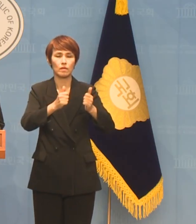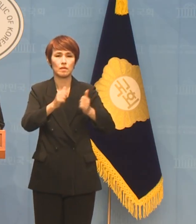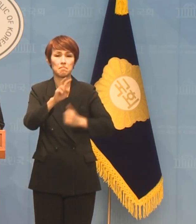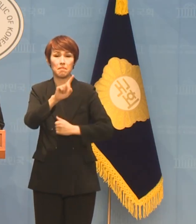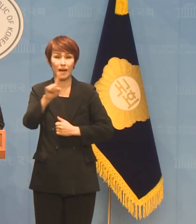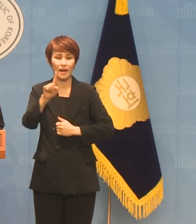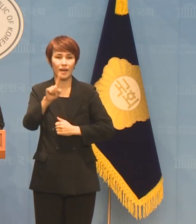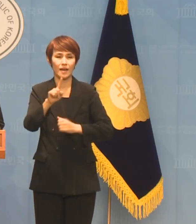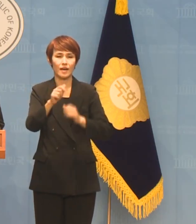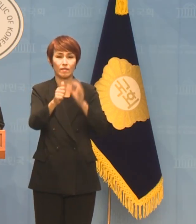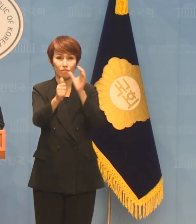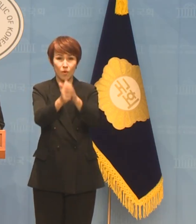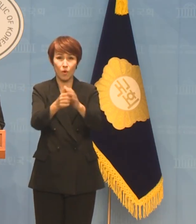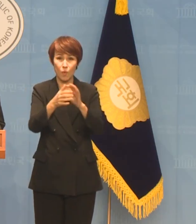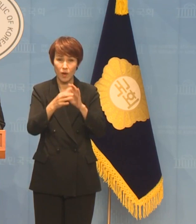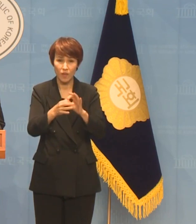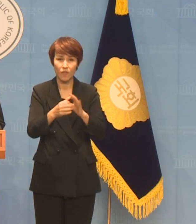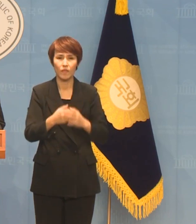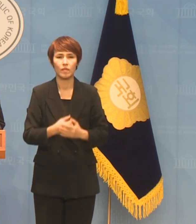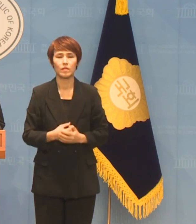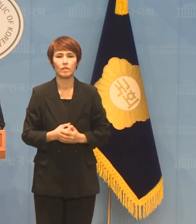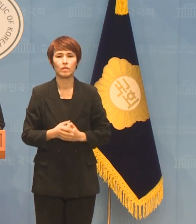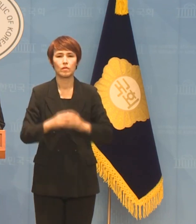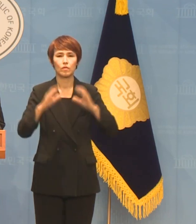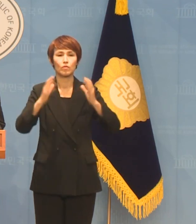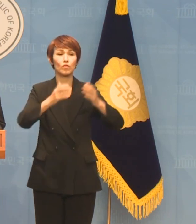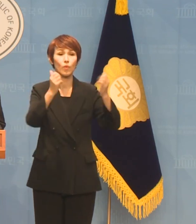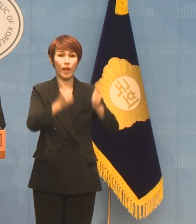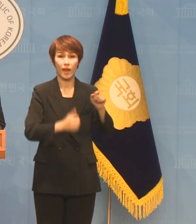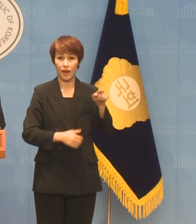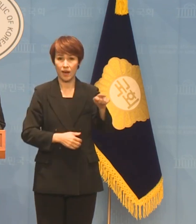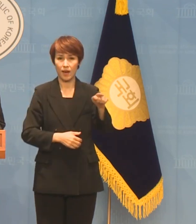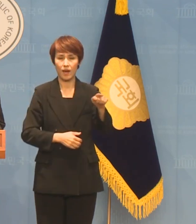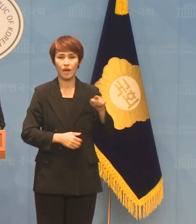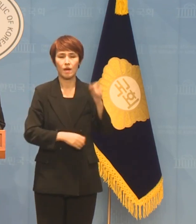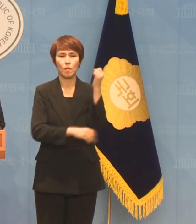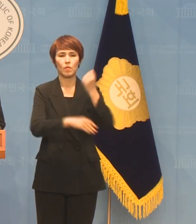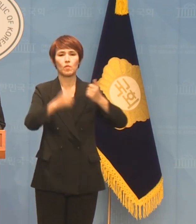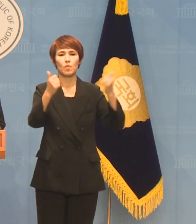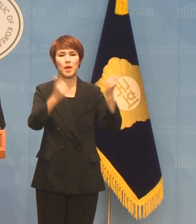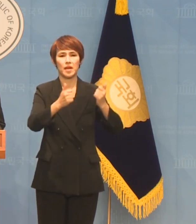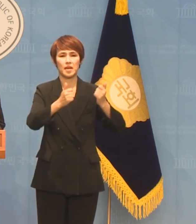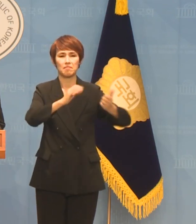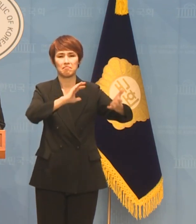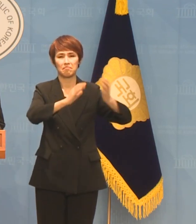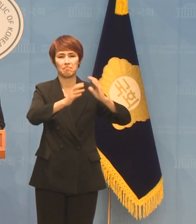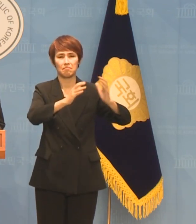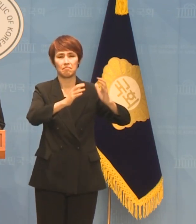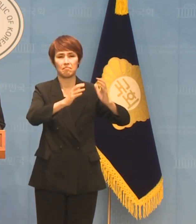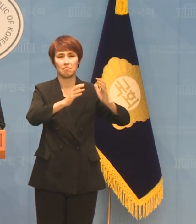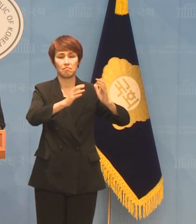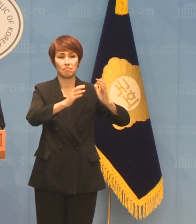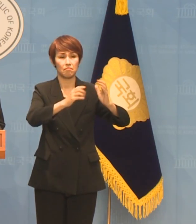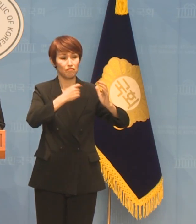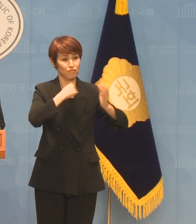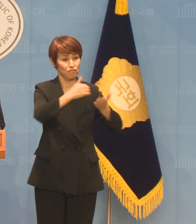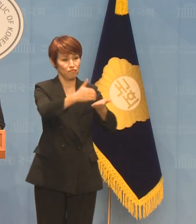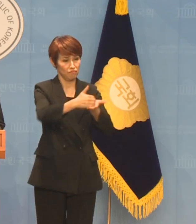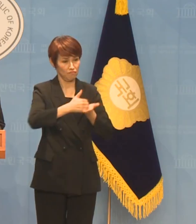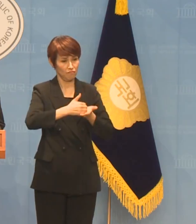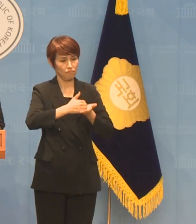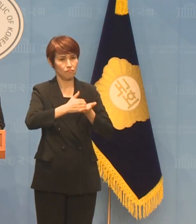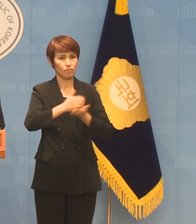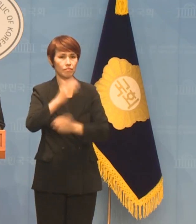권한쟁의 심판과 관련해 국회 측에 본회의 의결 낼 의향이 있다면 내라고 제안했습니다.